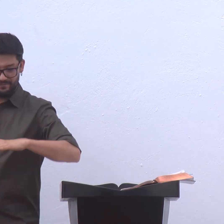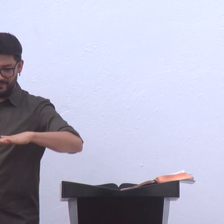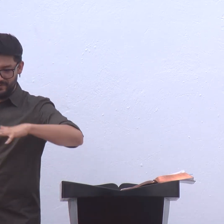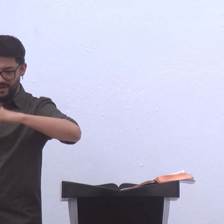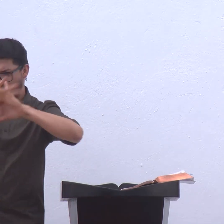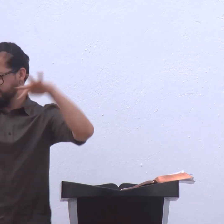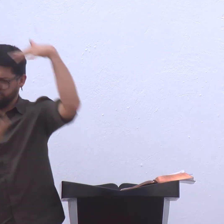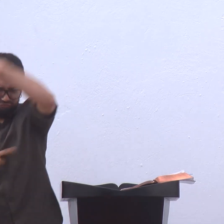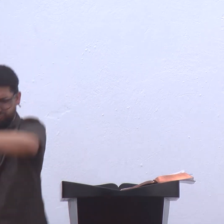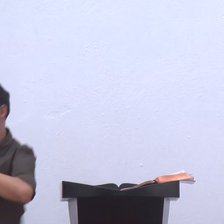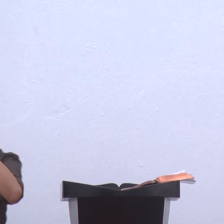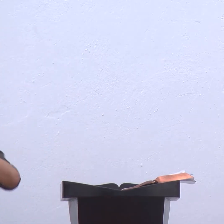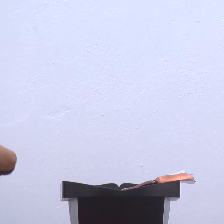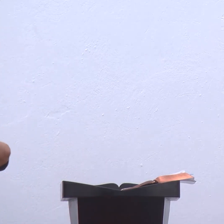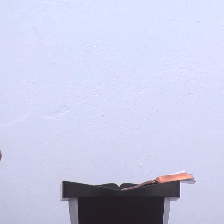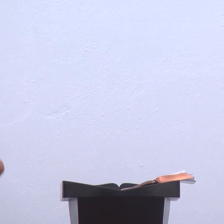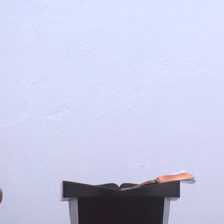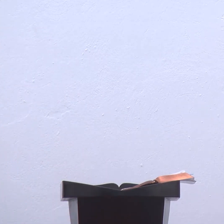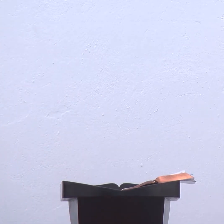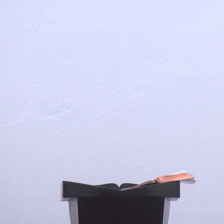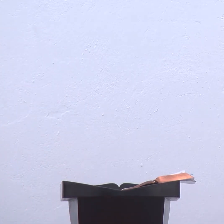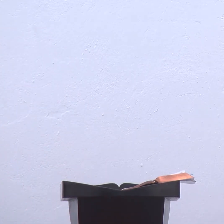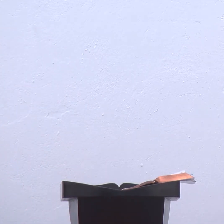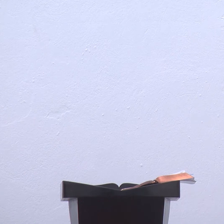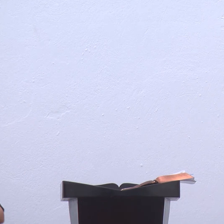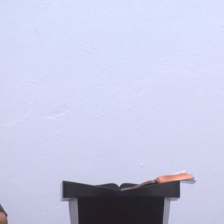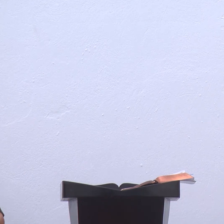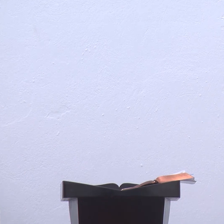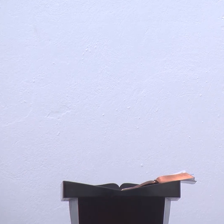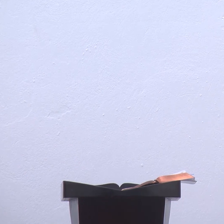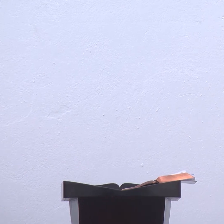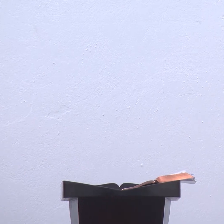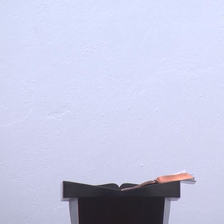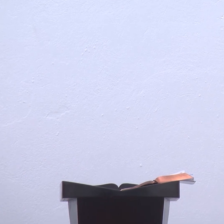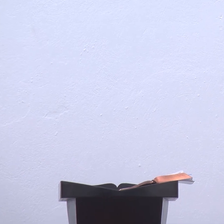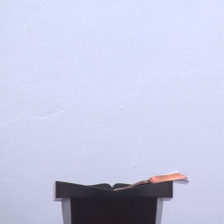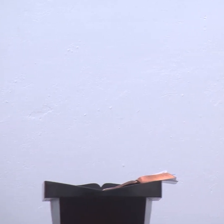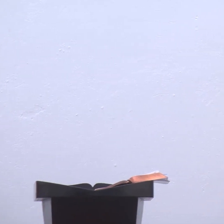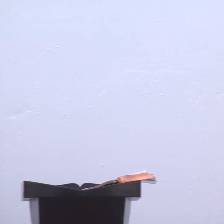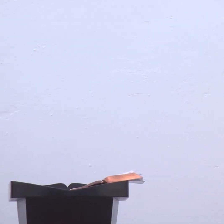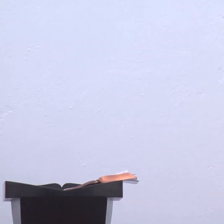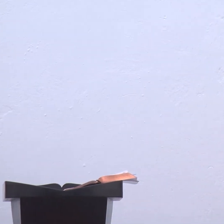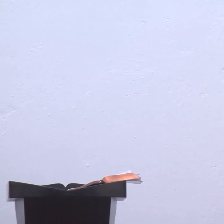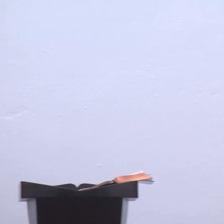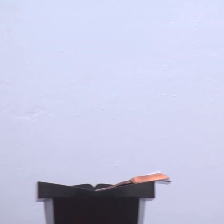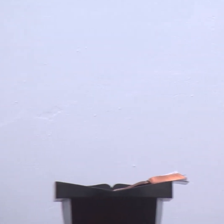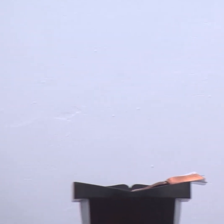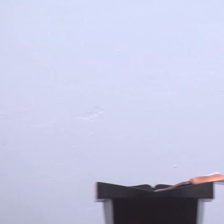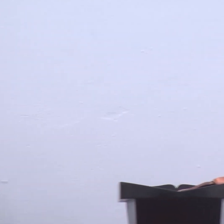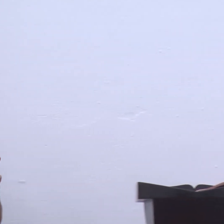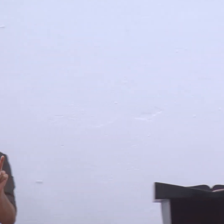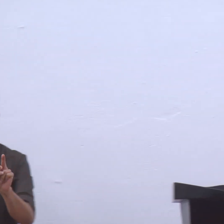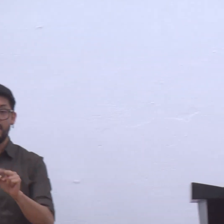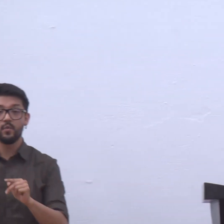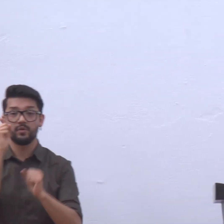¿Usted recuerda que Ezequiel nadó? Pues bien, cuando sale de las aguas, él empieza a observar